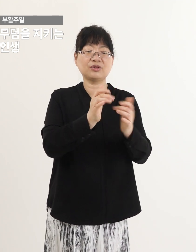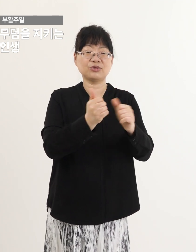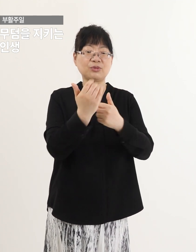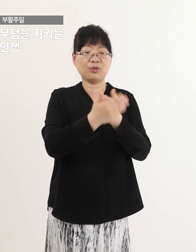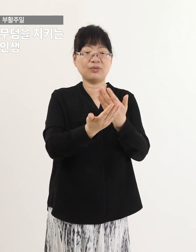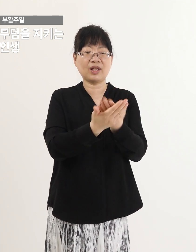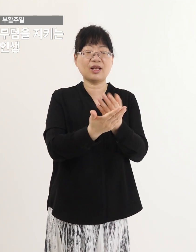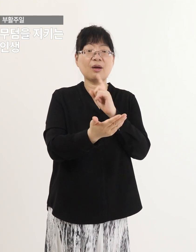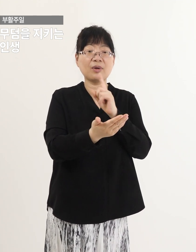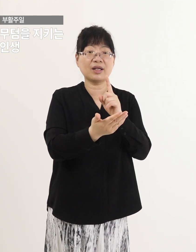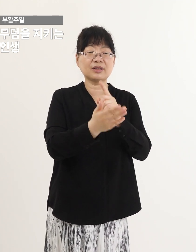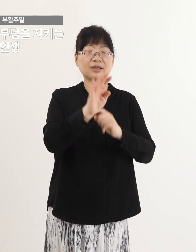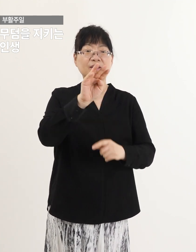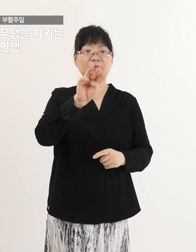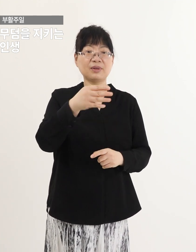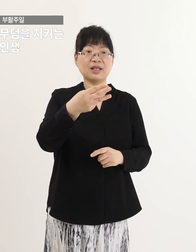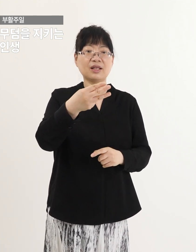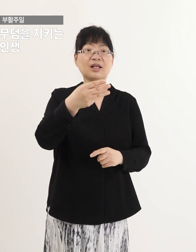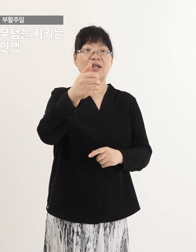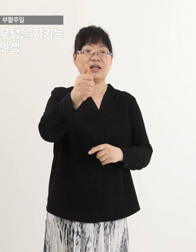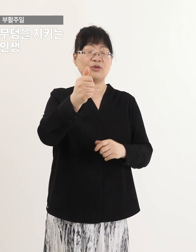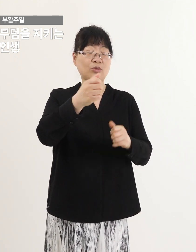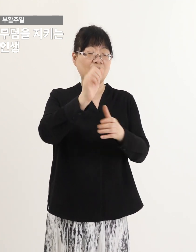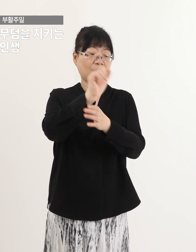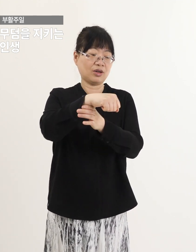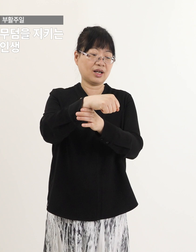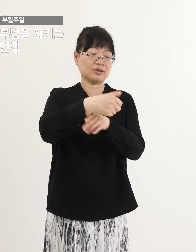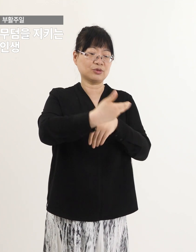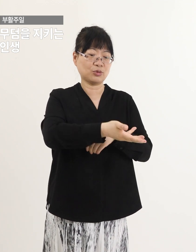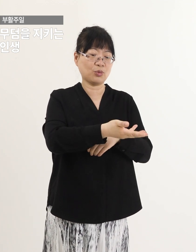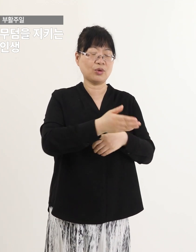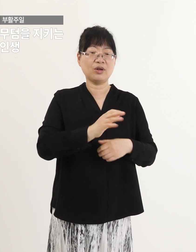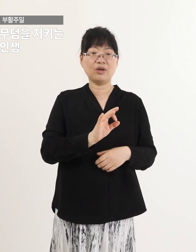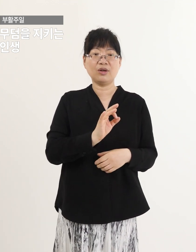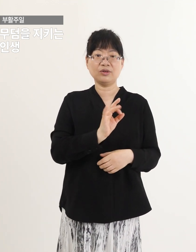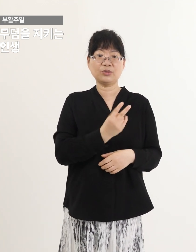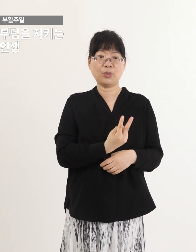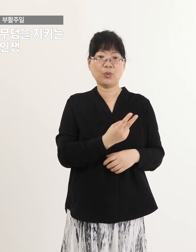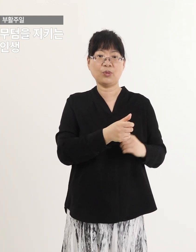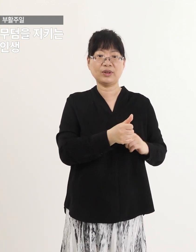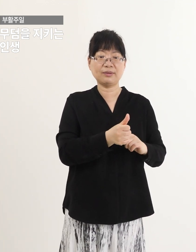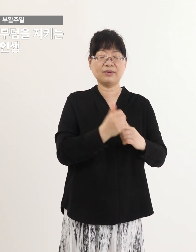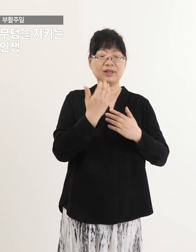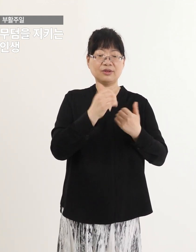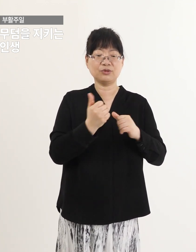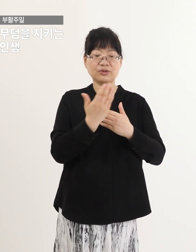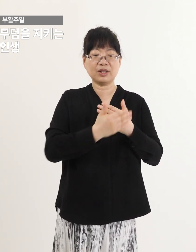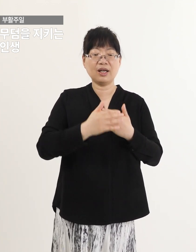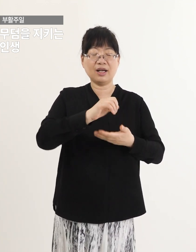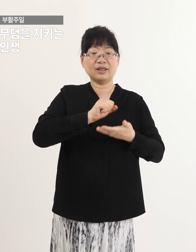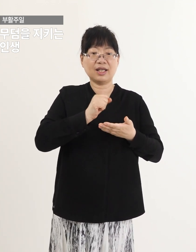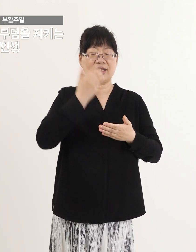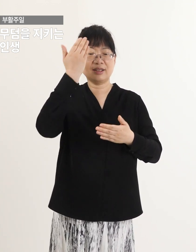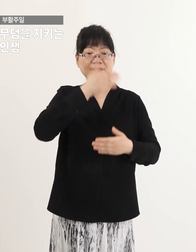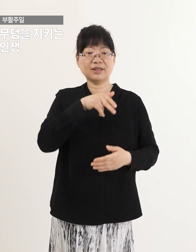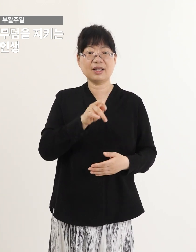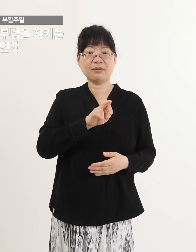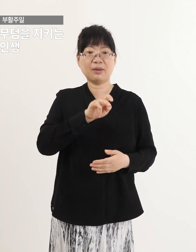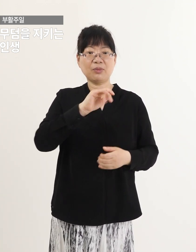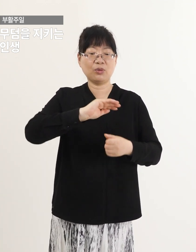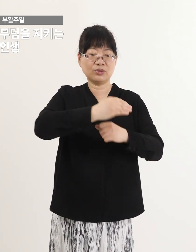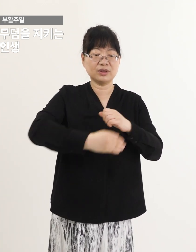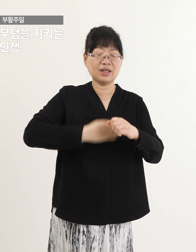이에 빌라도가 내주라 명령하거늘 요셉이 시체를 가져다가 깨끗한 세마포로 싸서